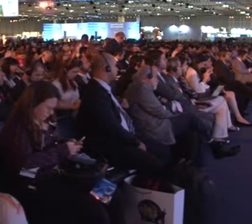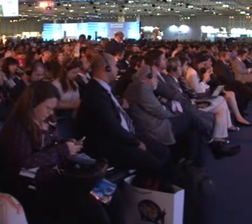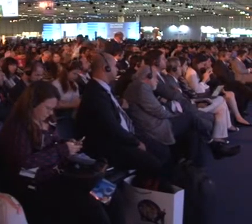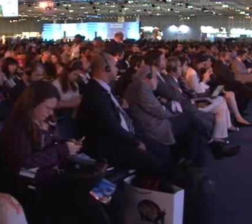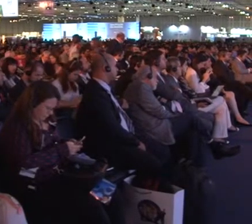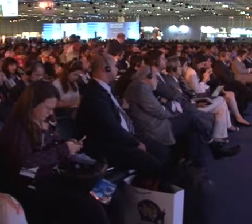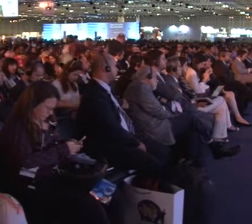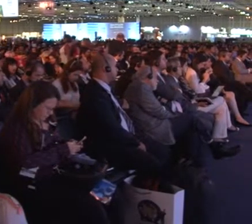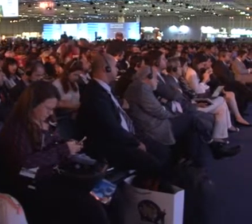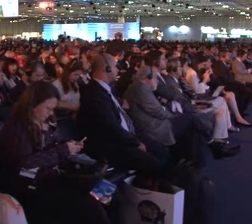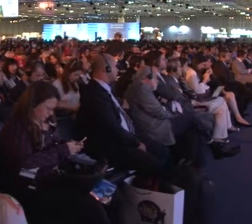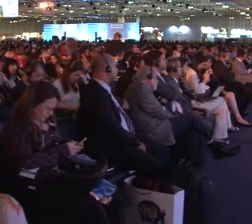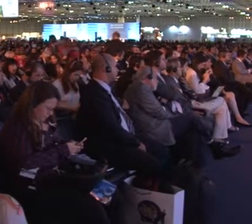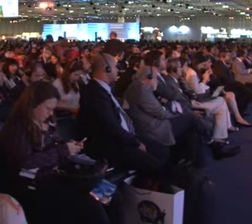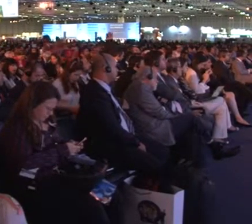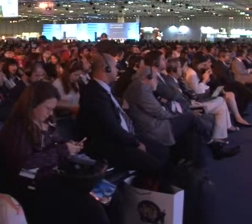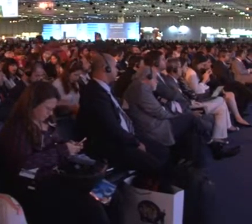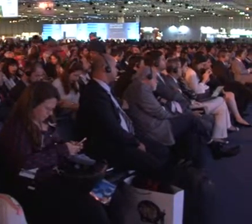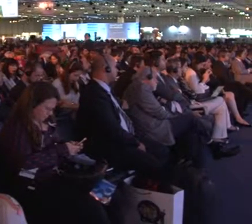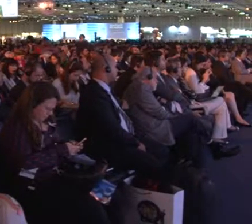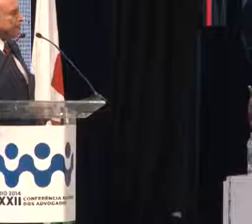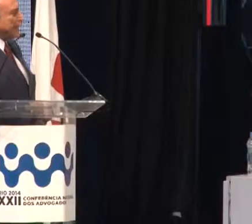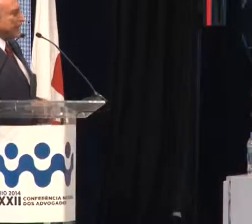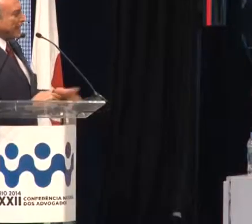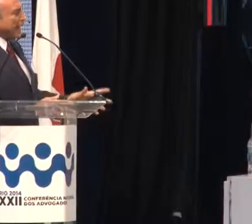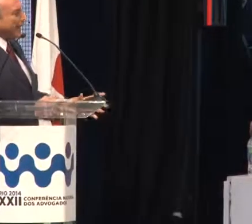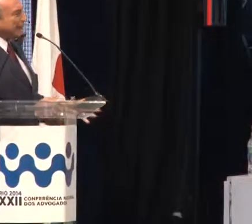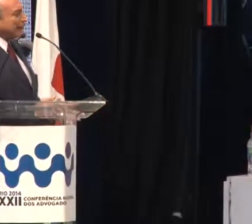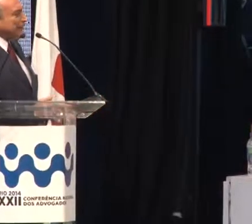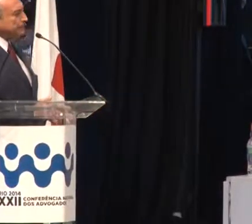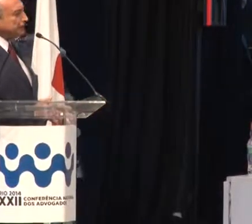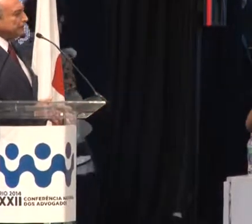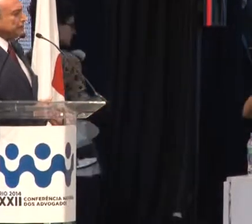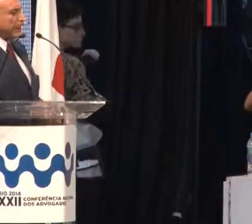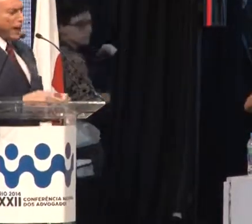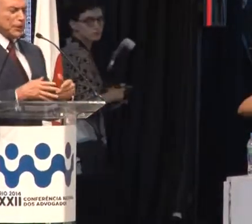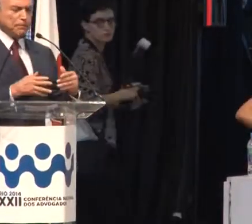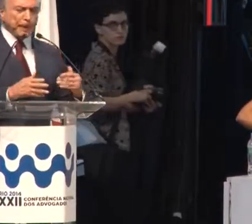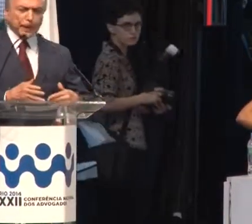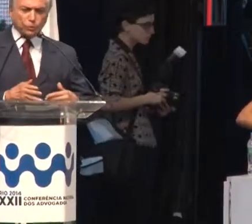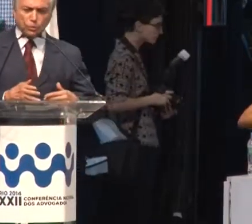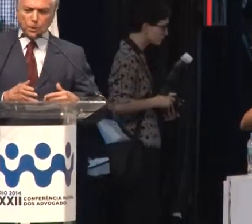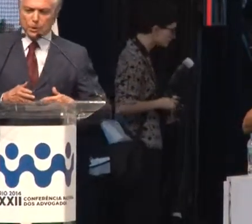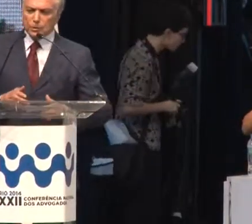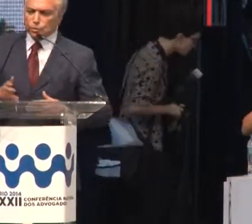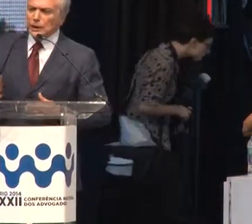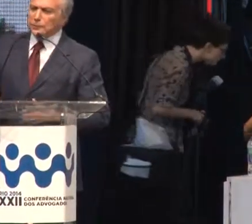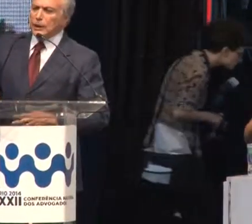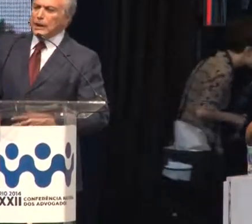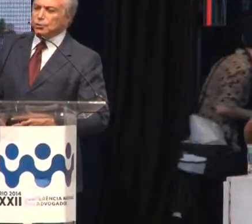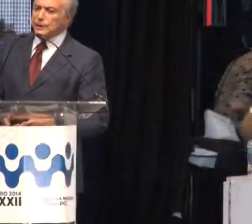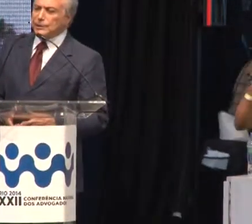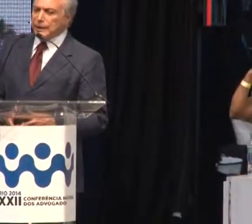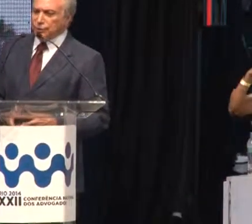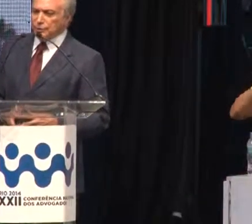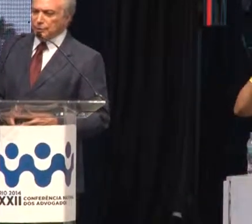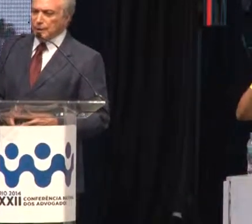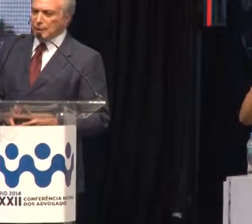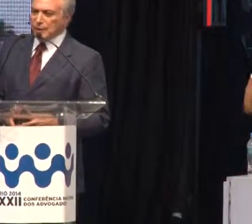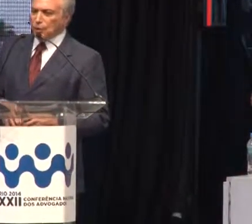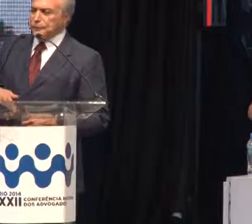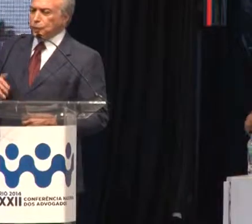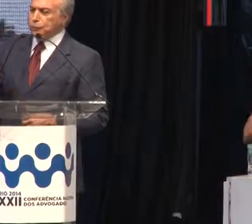1988 e nasceu, registro desde já, graças ao empenho dos advogados